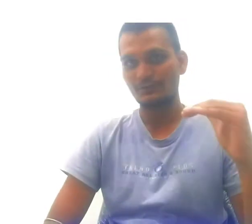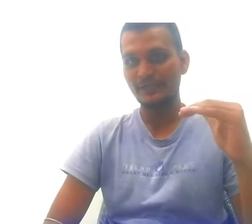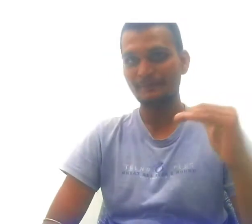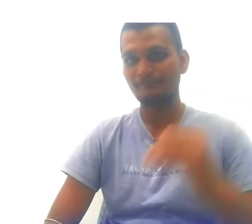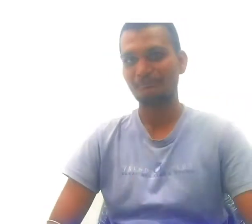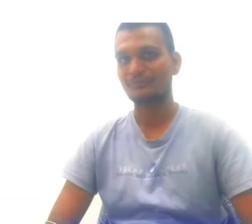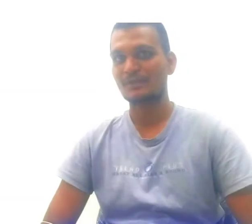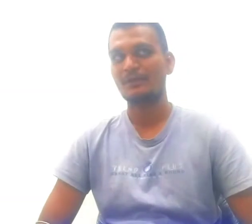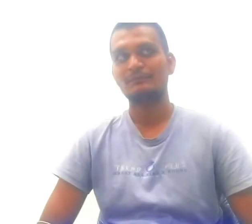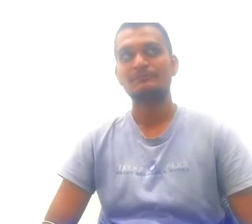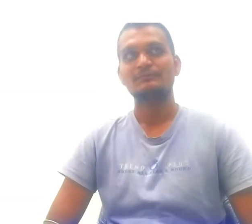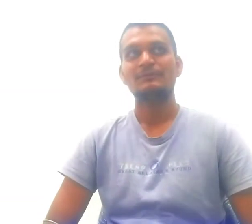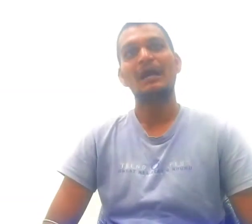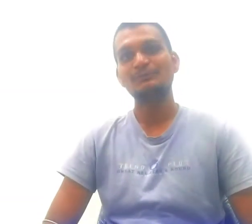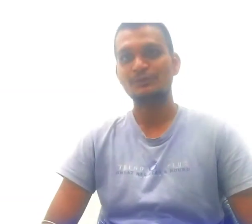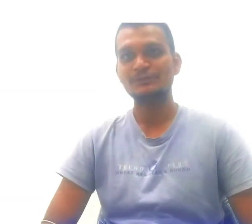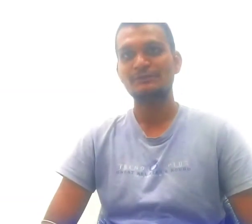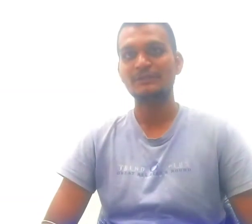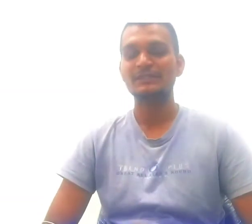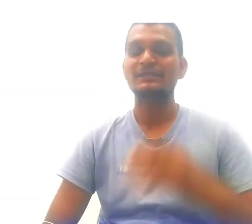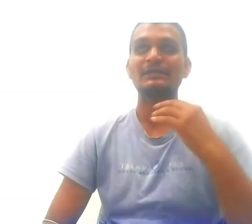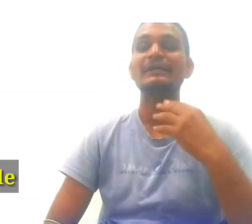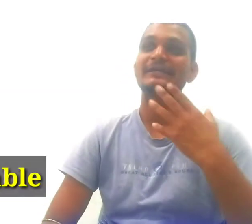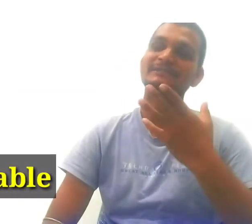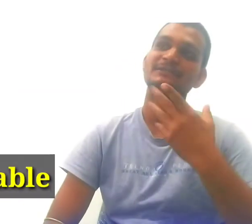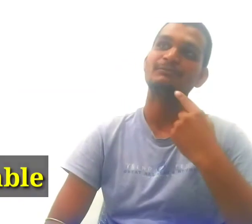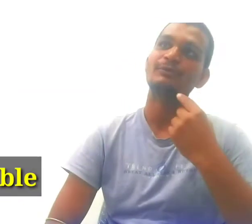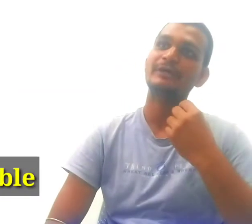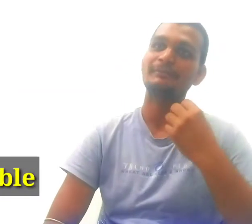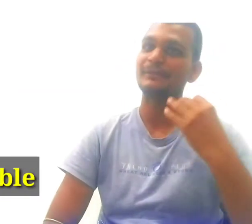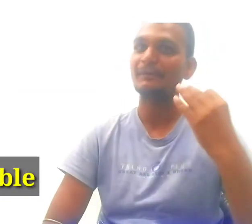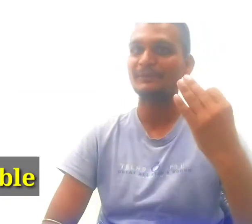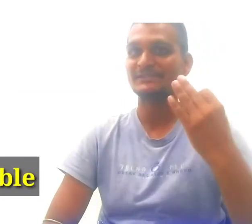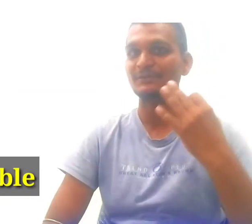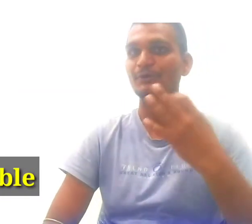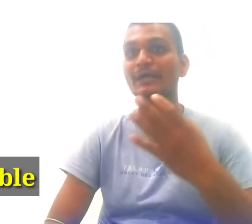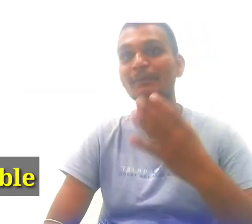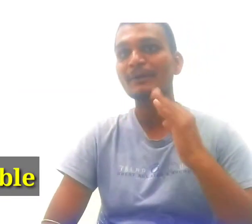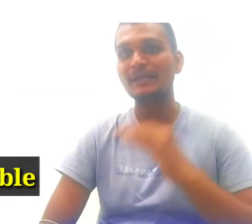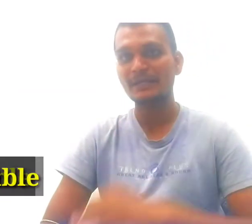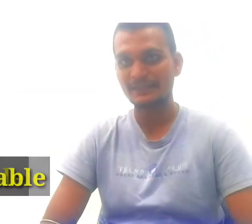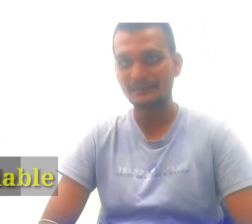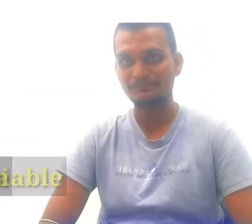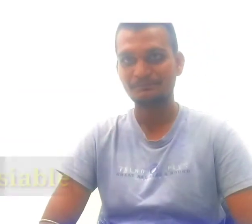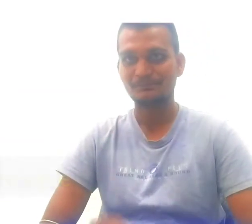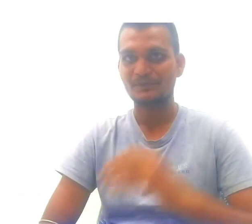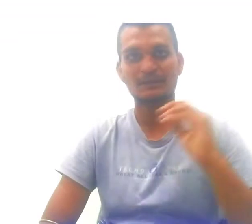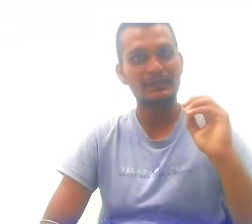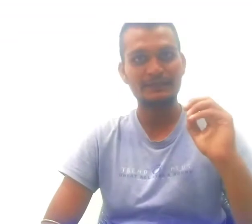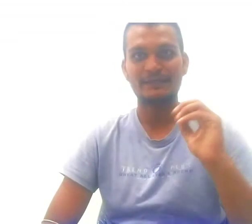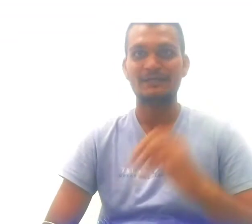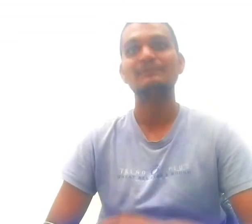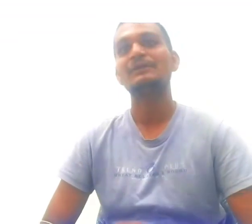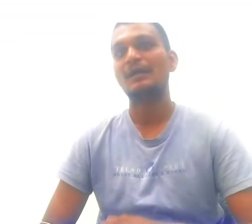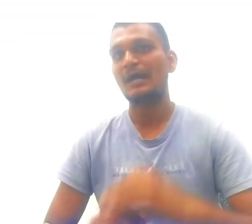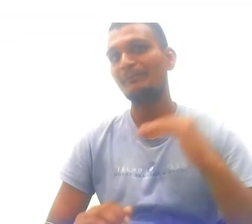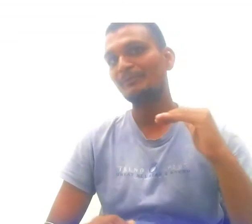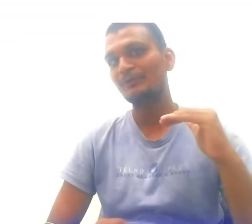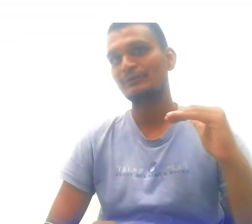करोगे? आप सोच रहे होंगे कि कैसे संभव है कि बिना पैसे के कोई काम करेगा क्या? नहीं करेगा। आप भी बिल्कुल